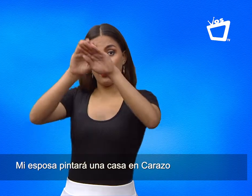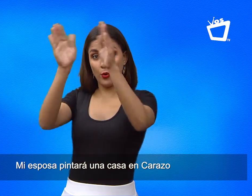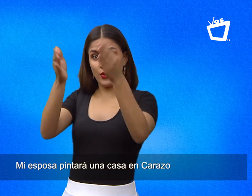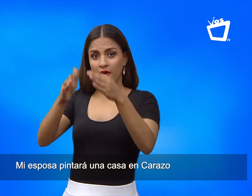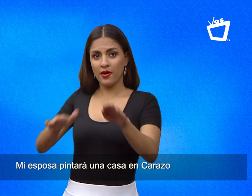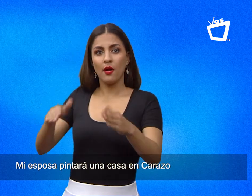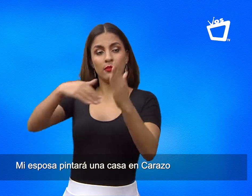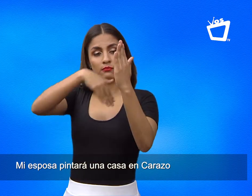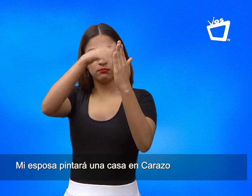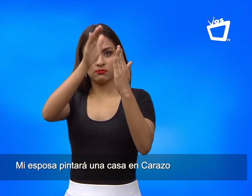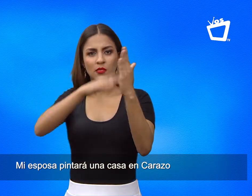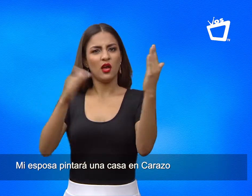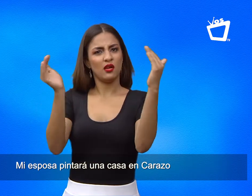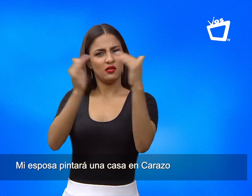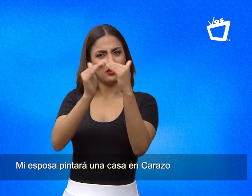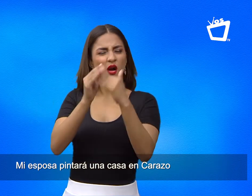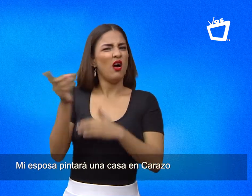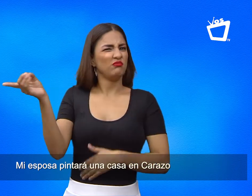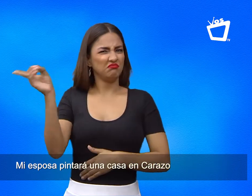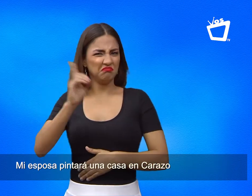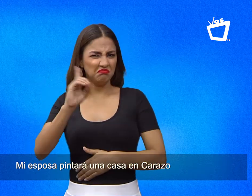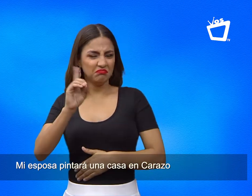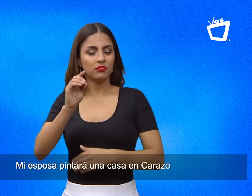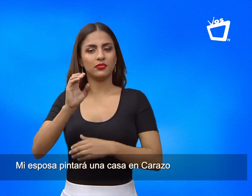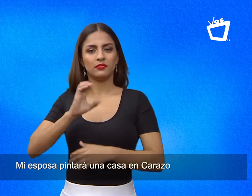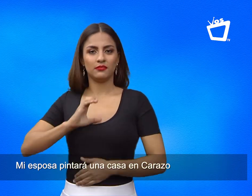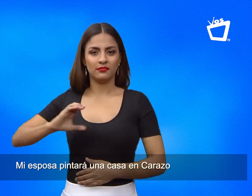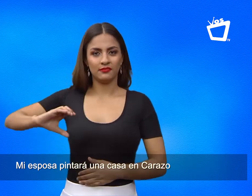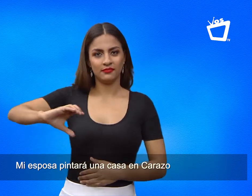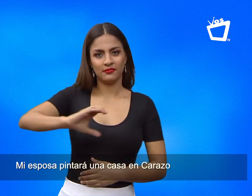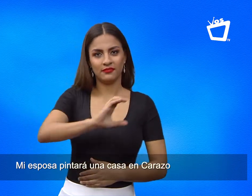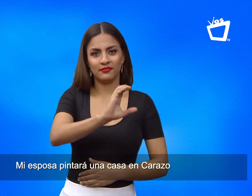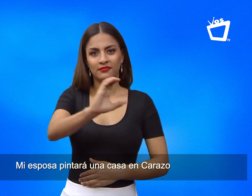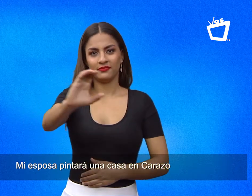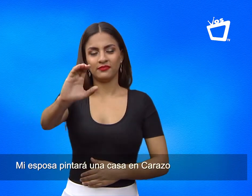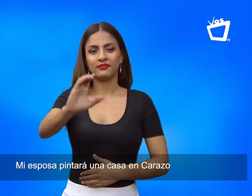Mi esposa pintará una casa en Carazo.